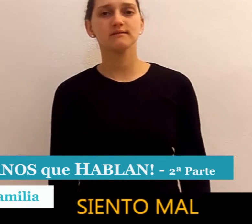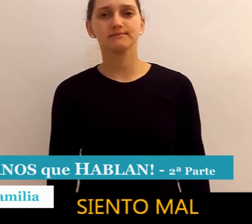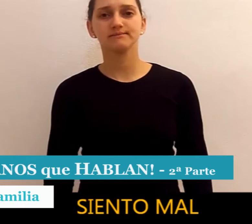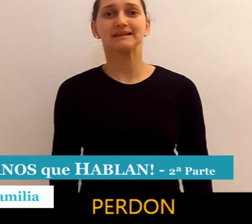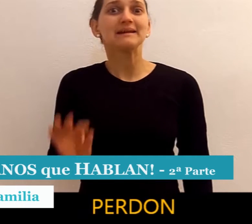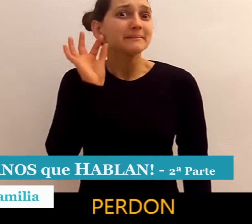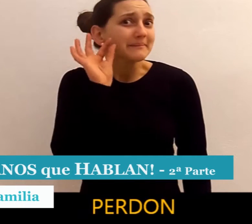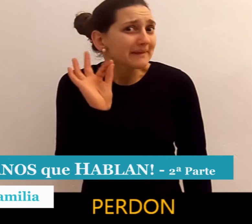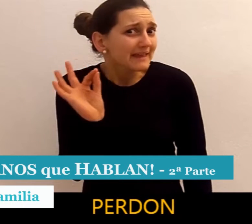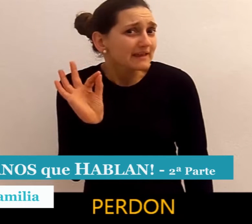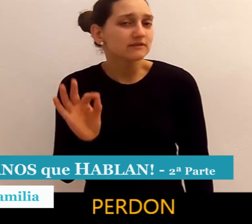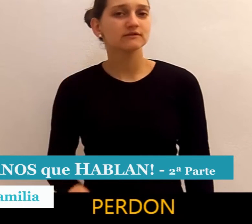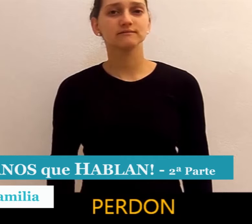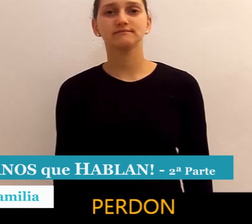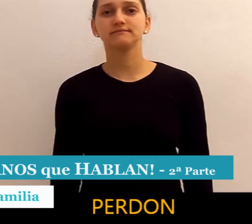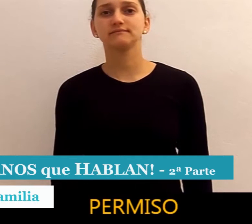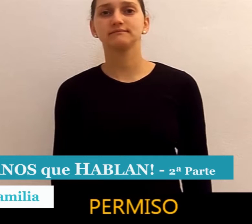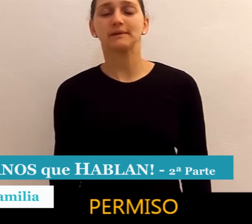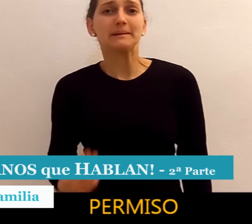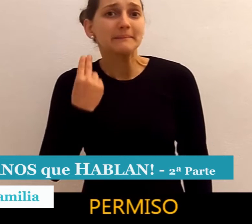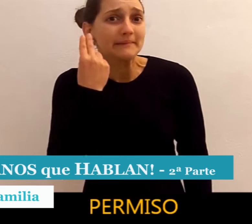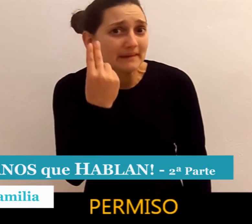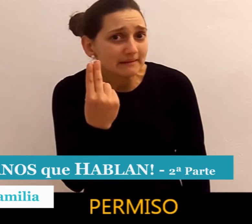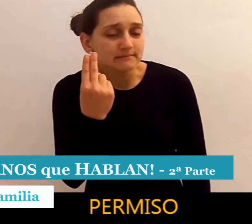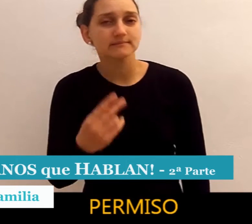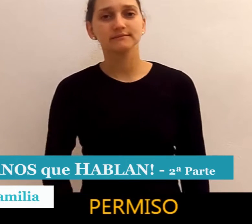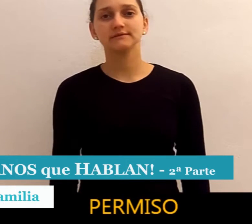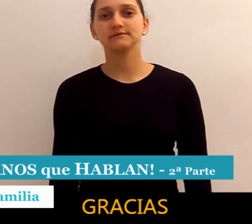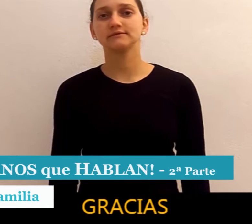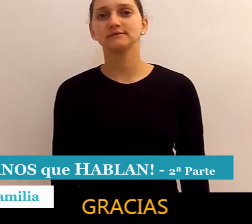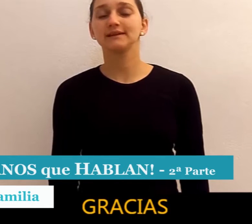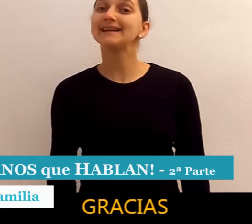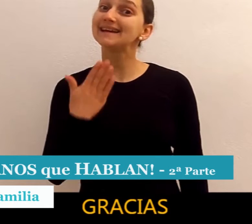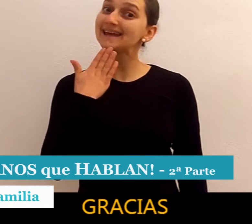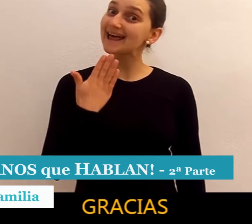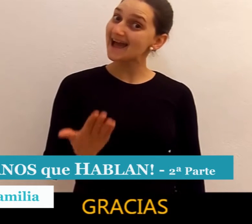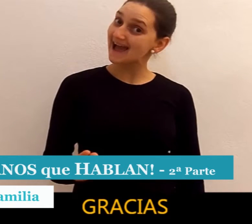canción. Yo amo los mundos sutiles,